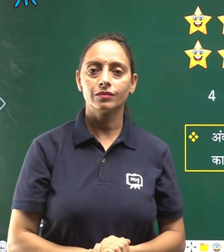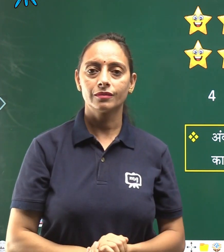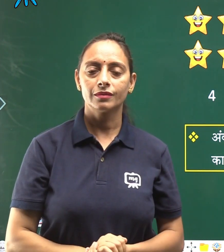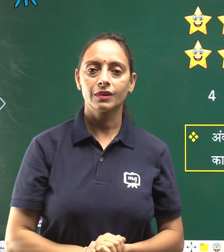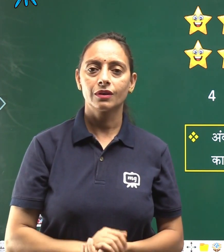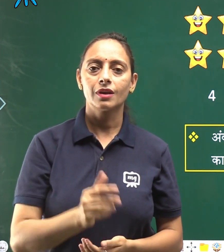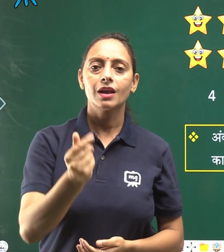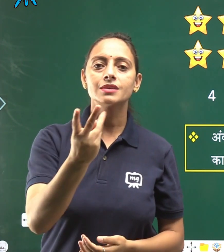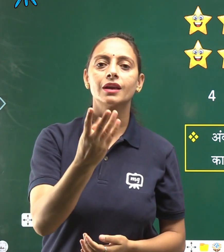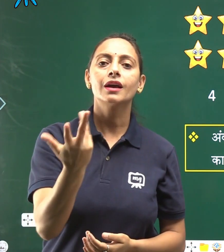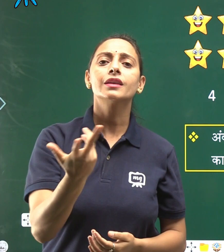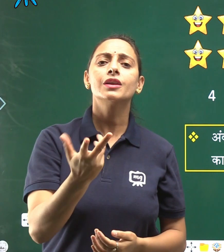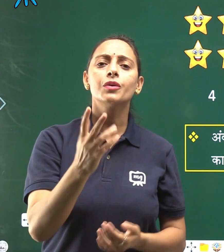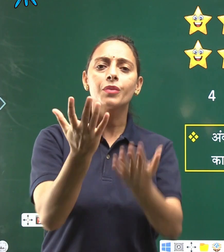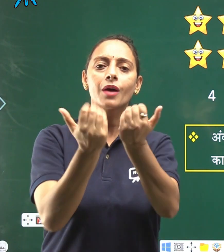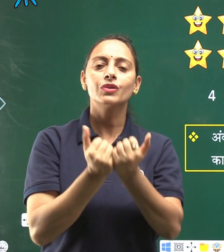संख्या कितनी प्राप्त होती है?